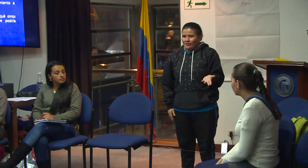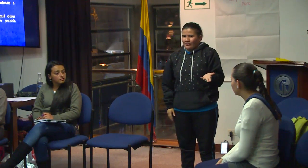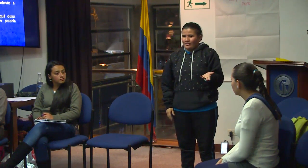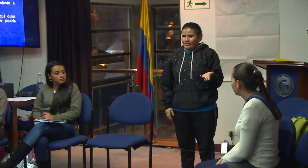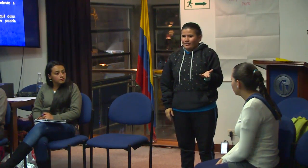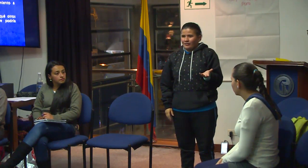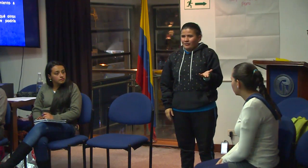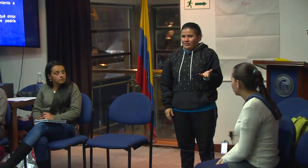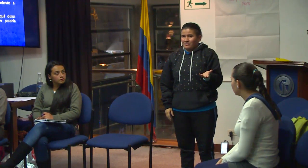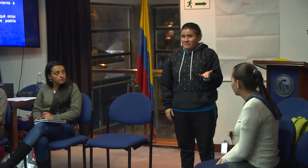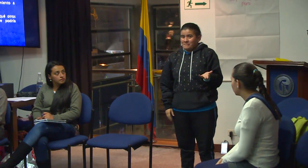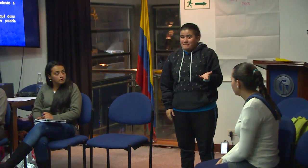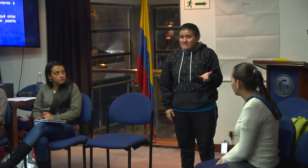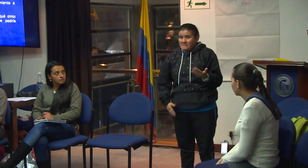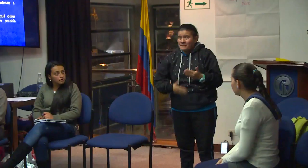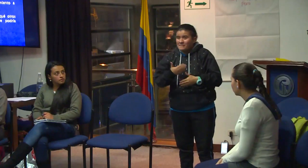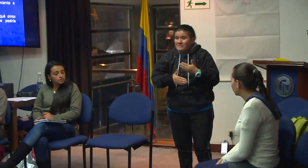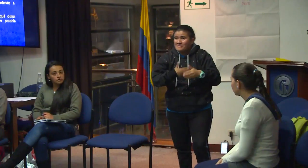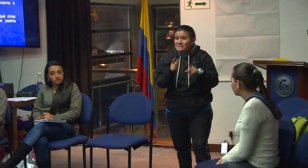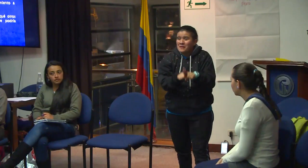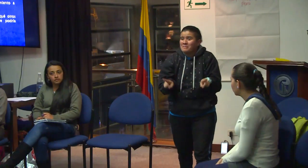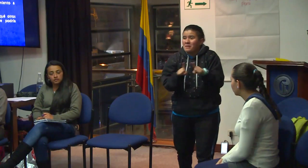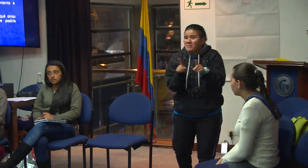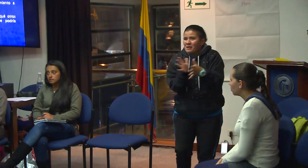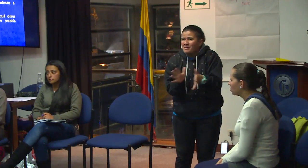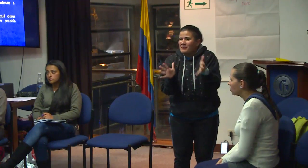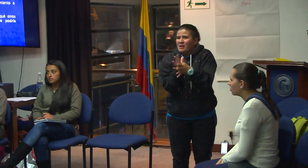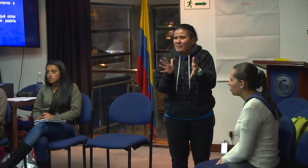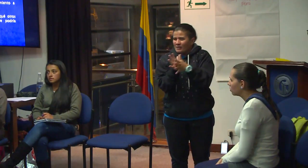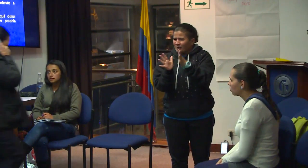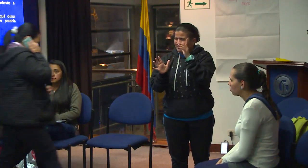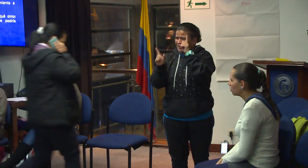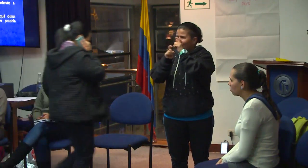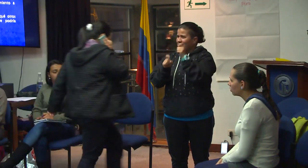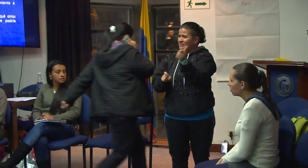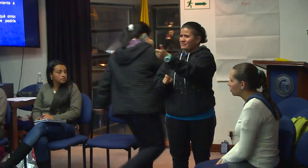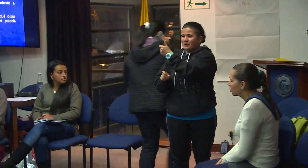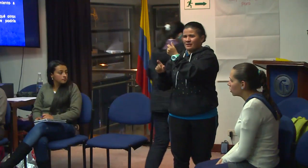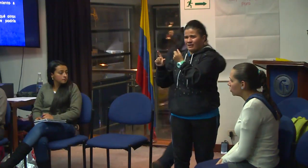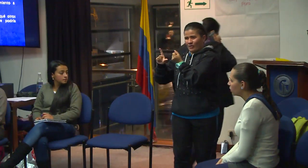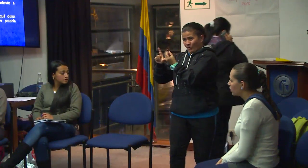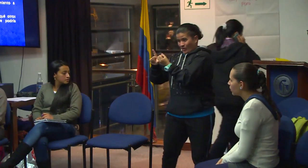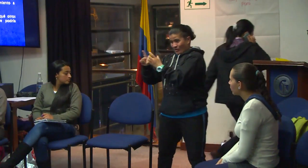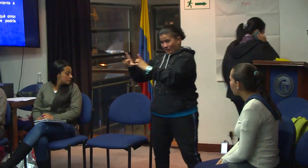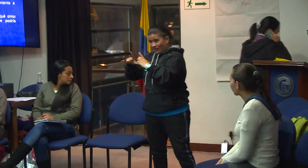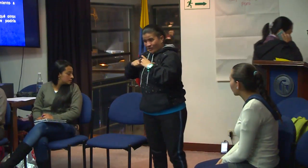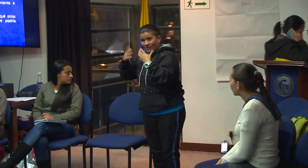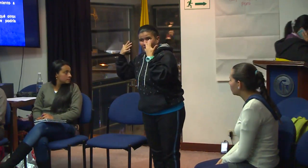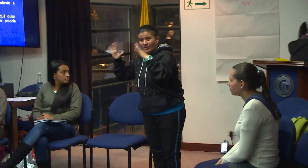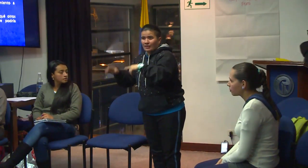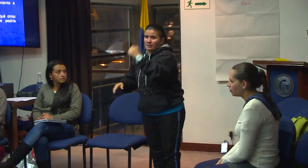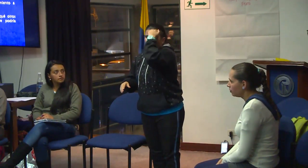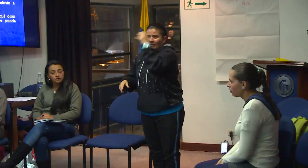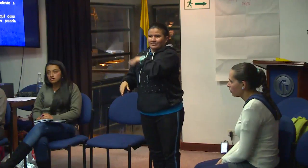desarrollo, ¿sí? Como sordos, ¿qué vamos a hacer? ¿Cómo es el proceso? ¿Sí? Ustedes ven